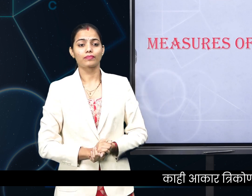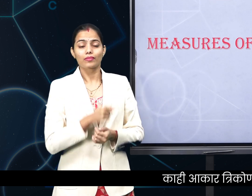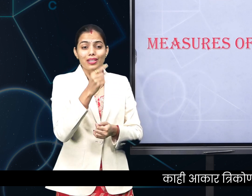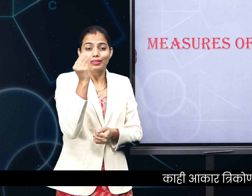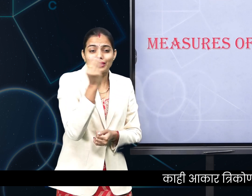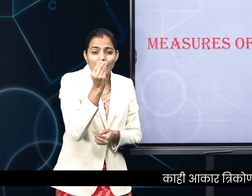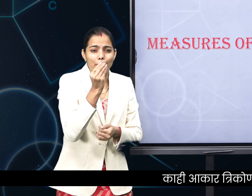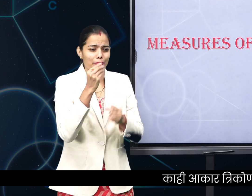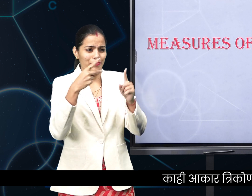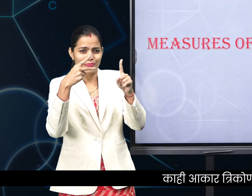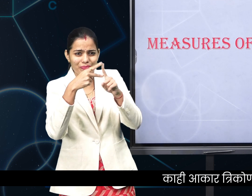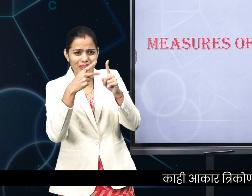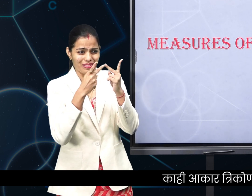काही आकार त्रिकोण, चौरस